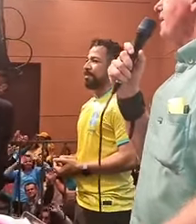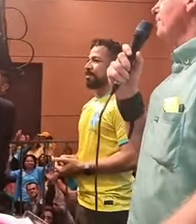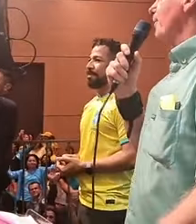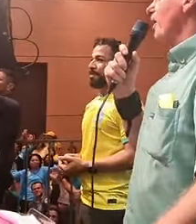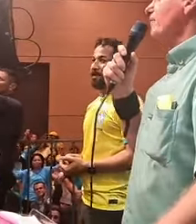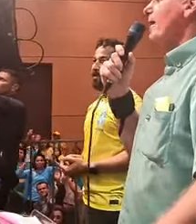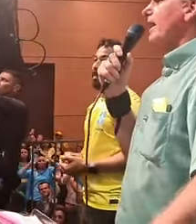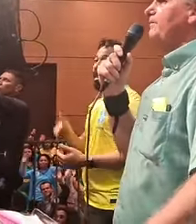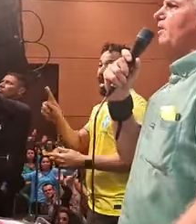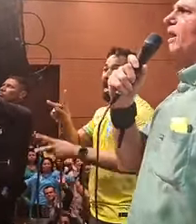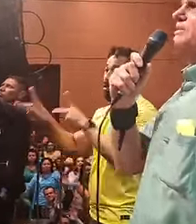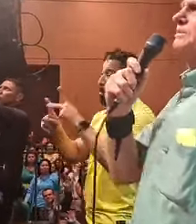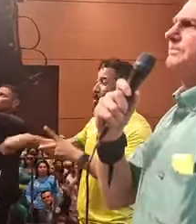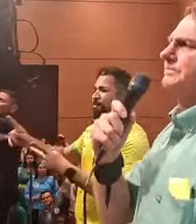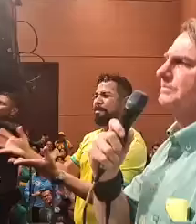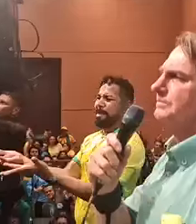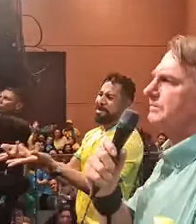É desse povo